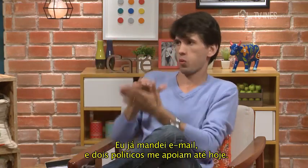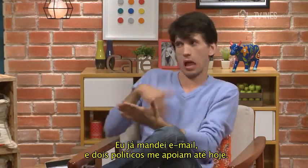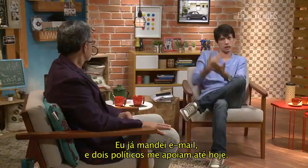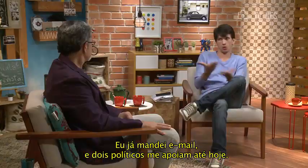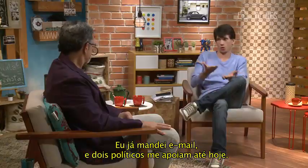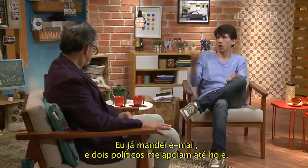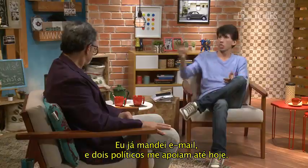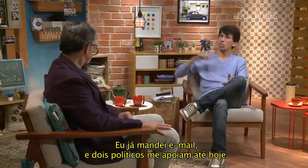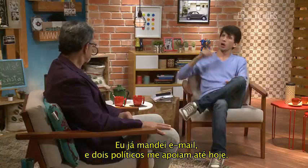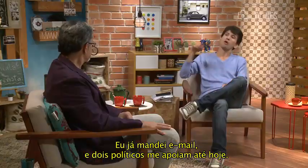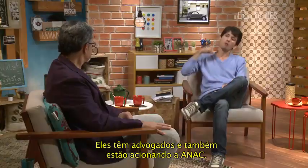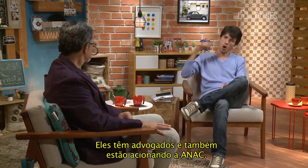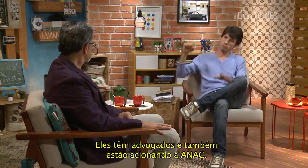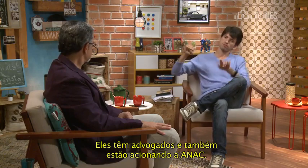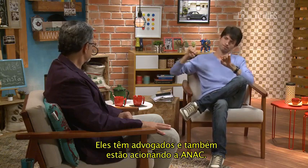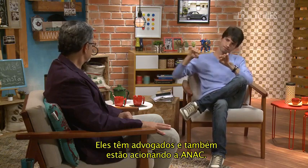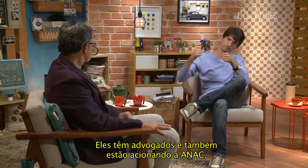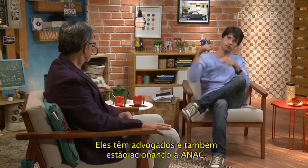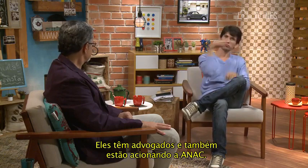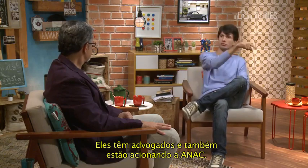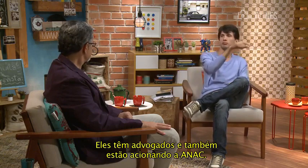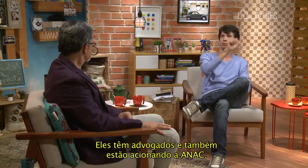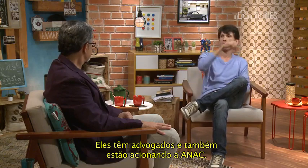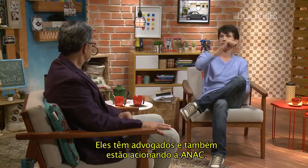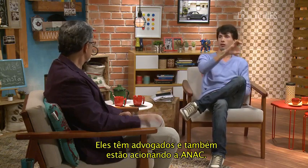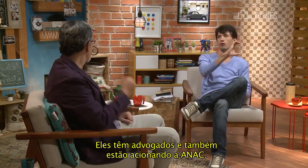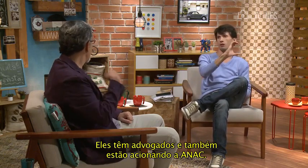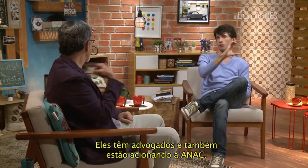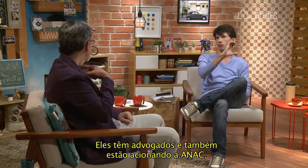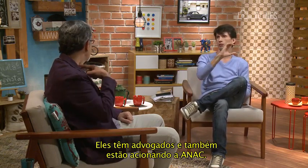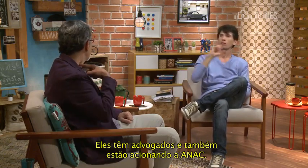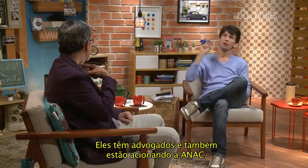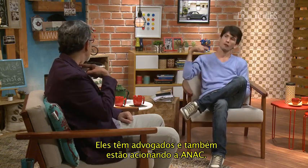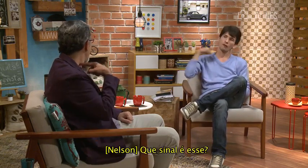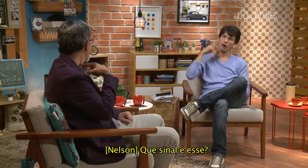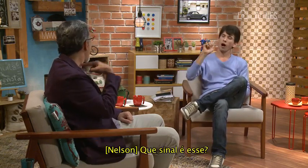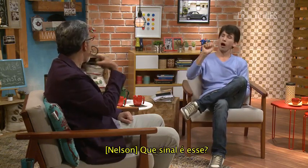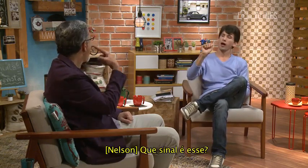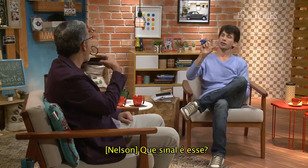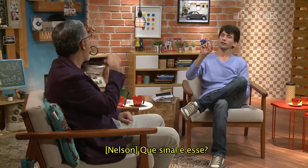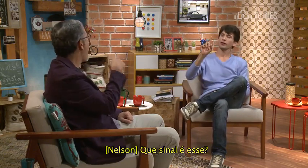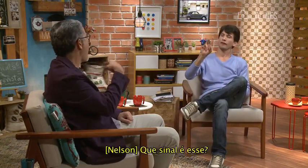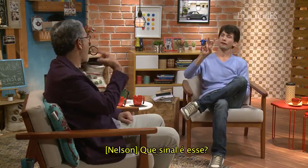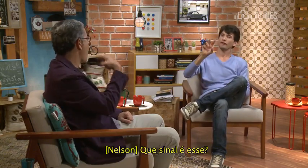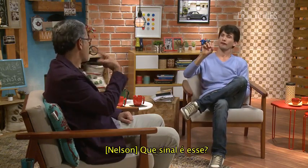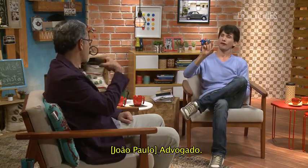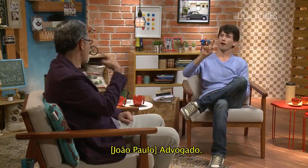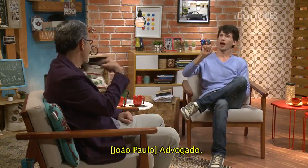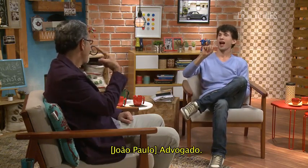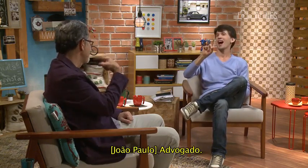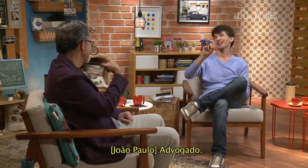apoiam até hoje eles têm advogados e também estão acionando a Anna não esse advogado